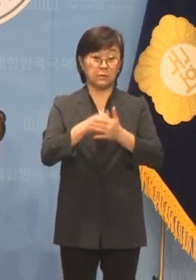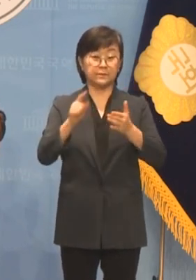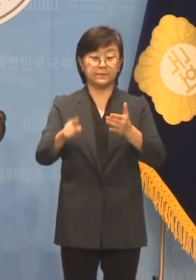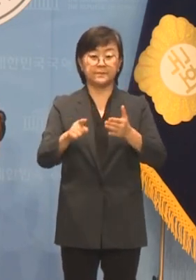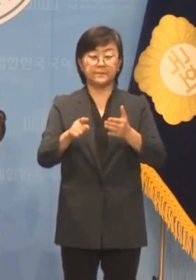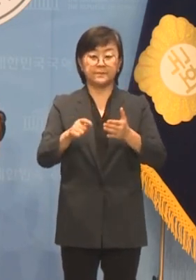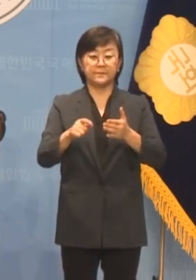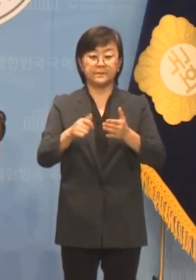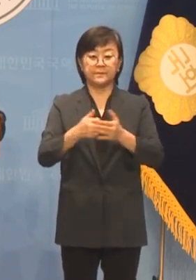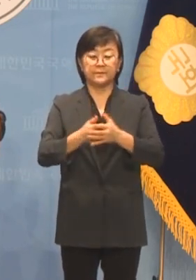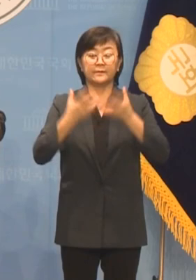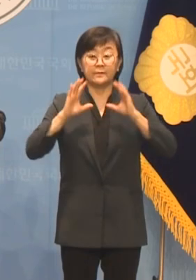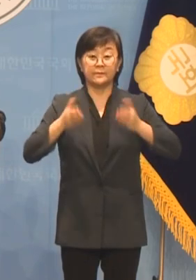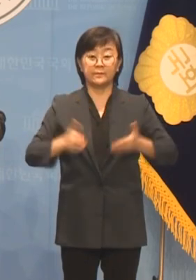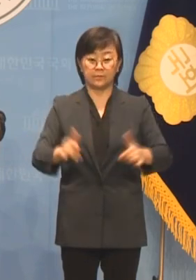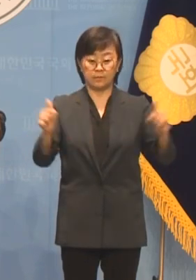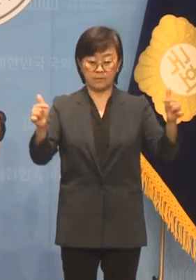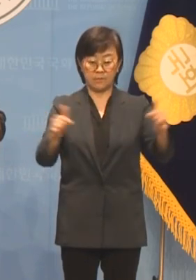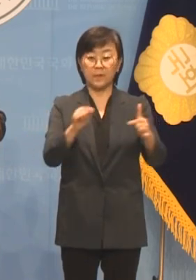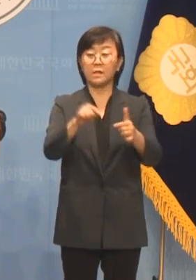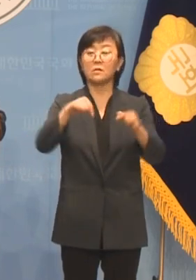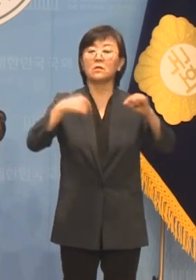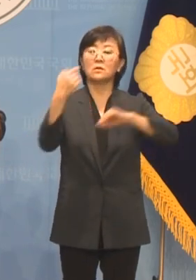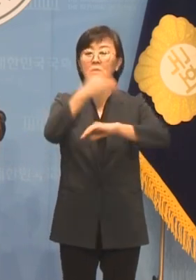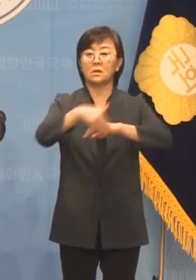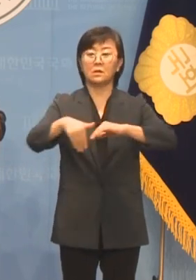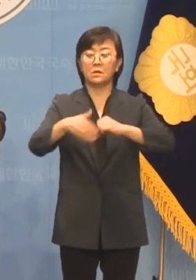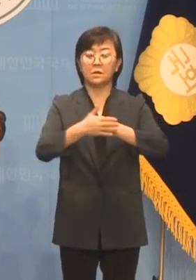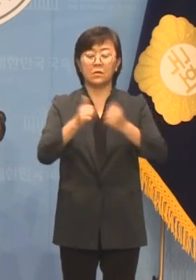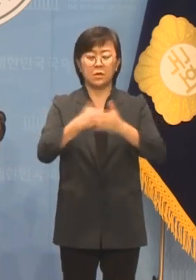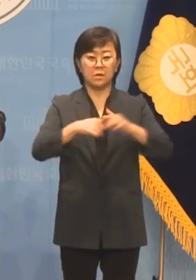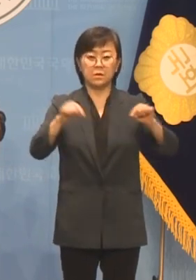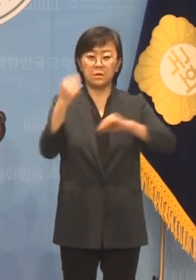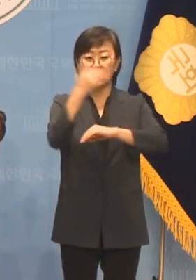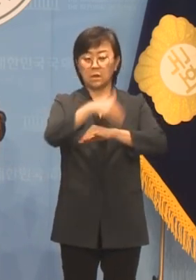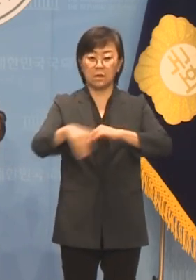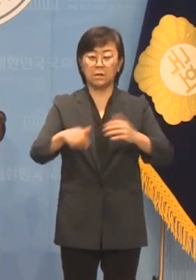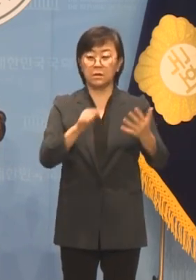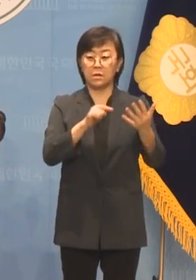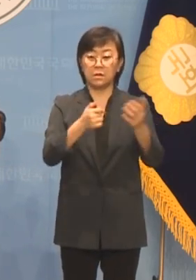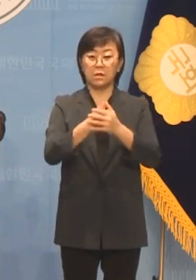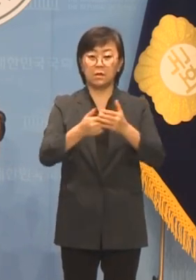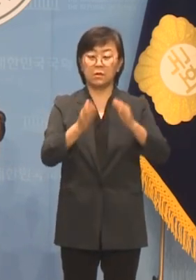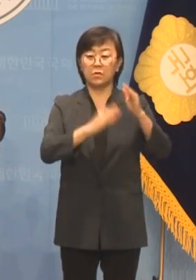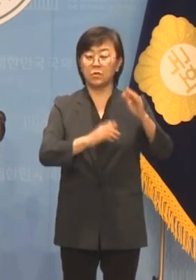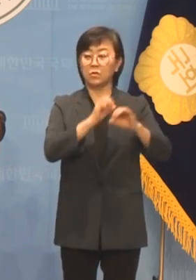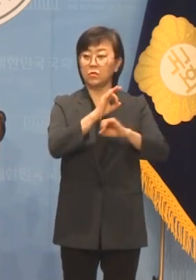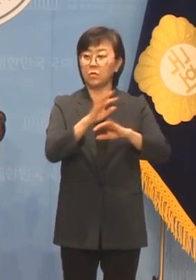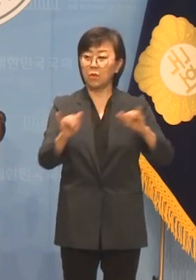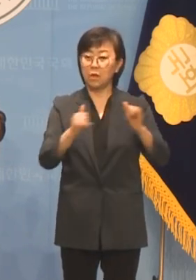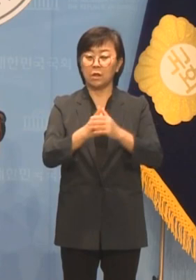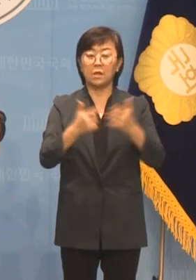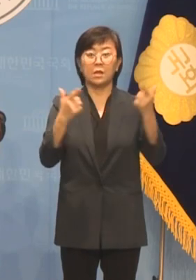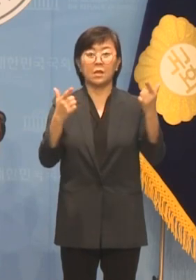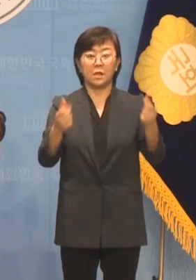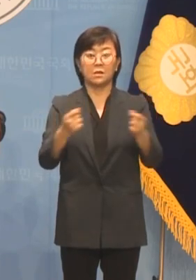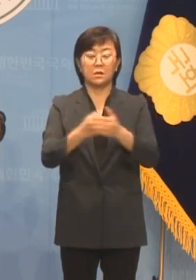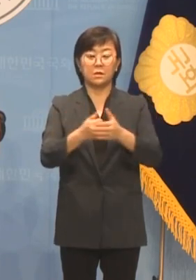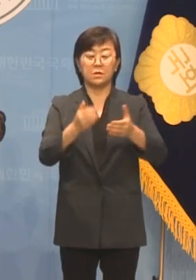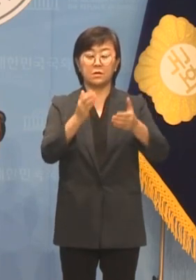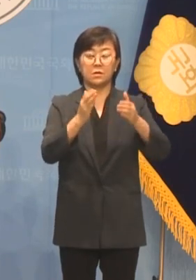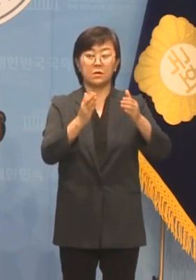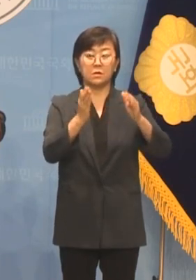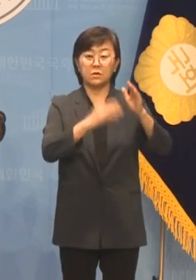셀 수 없는 저출산 정책이 있지만 거의 모든 정책의 대상은 공무원 등과 같은